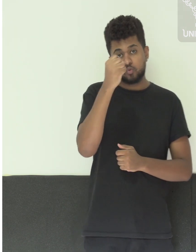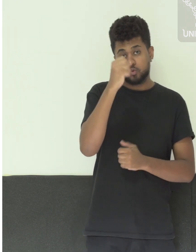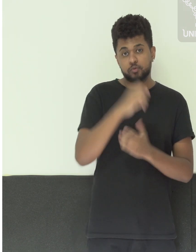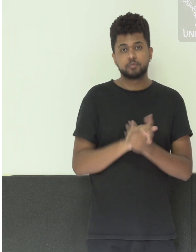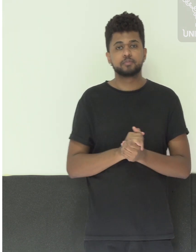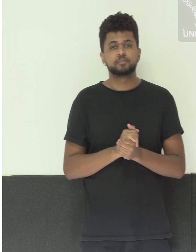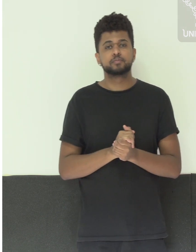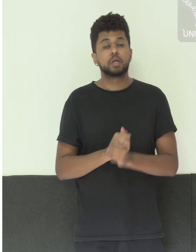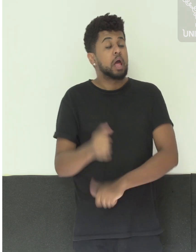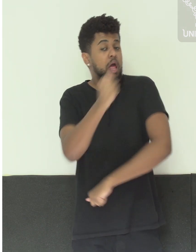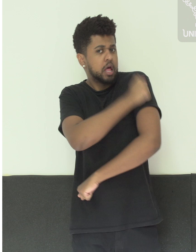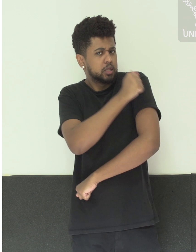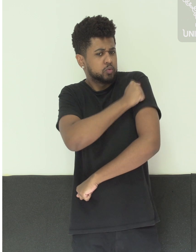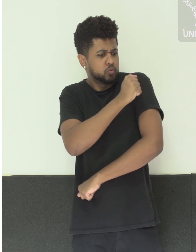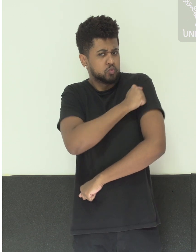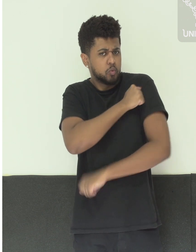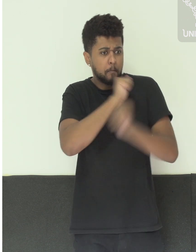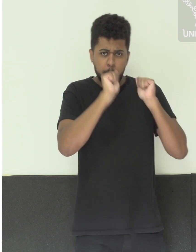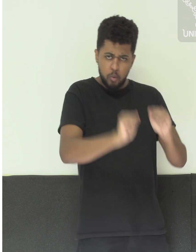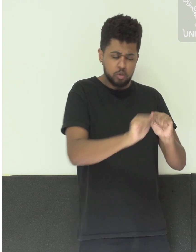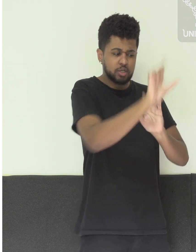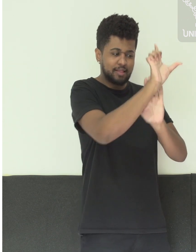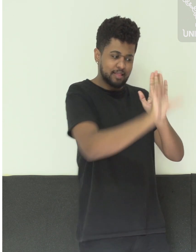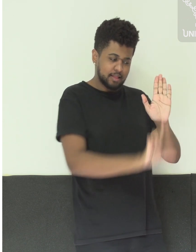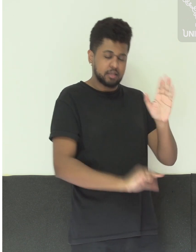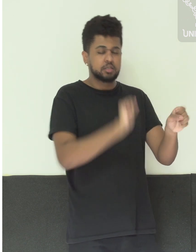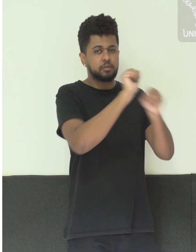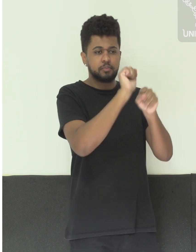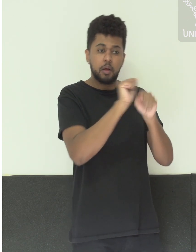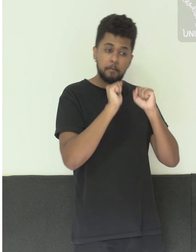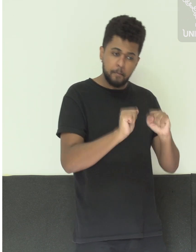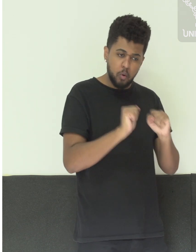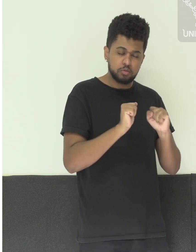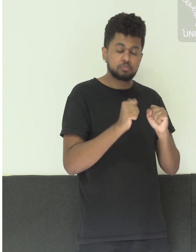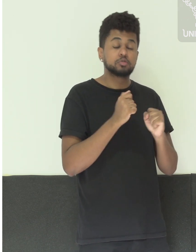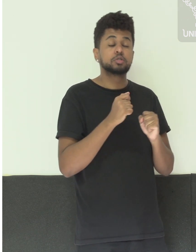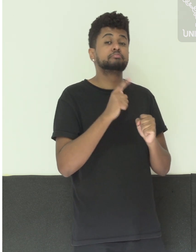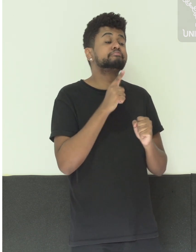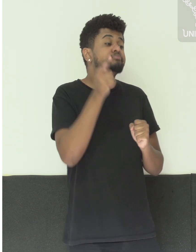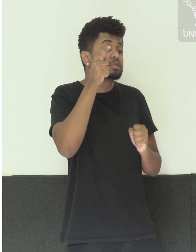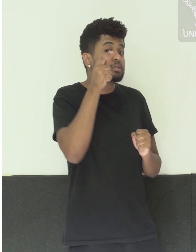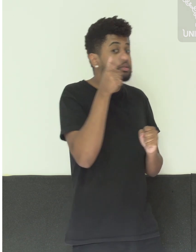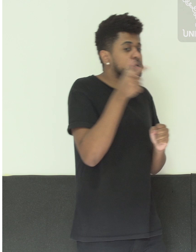4.8. O estudante apto a participar da lista de espera poderá manifestar